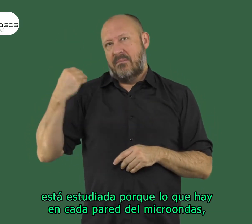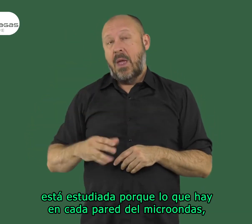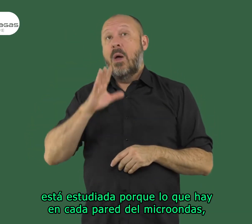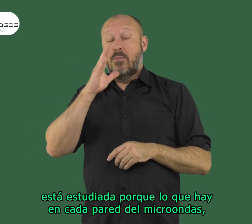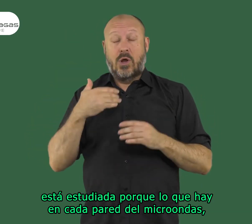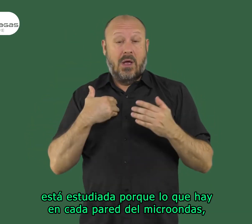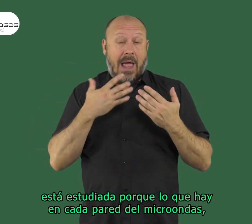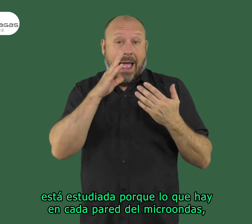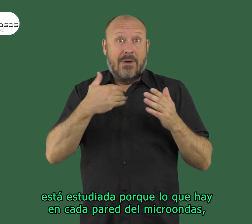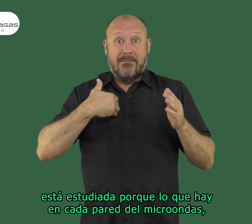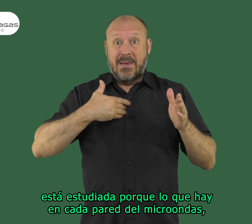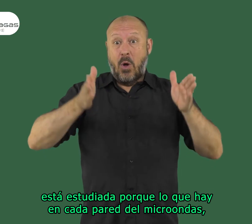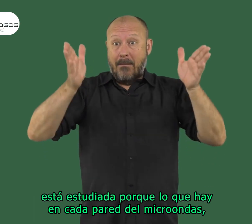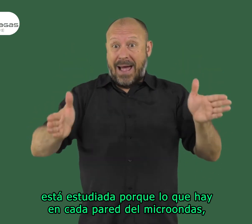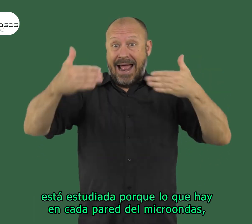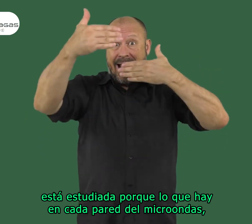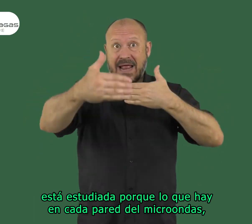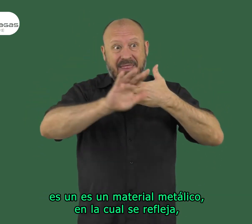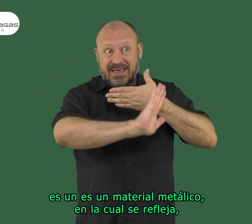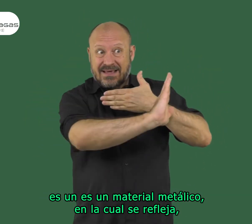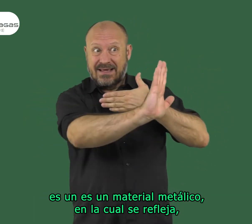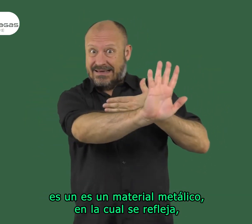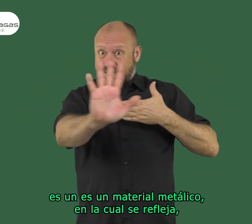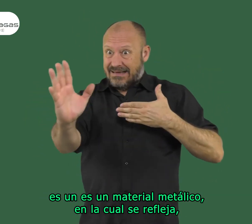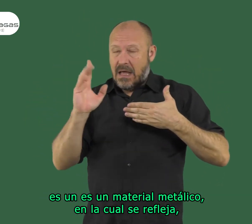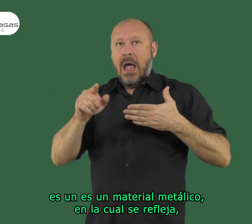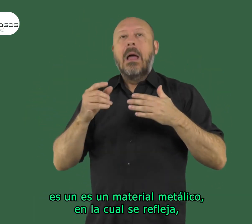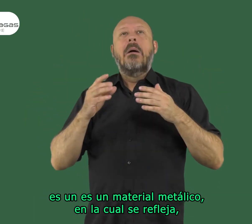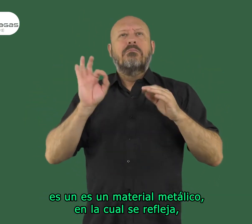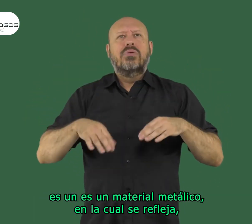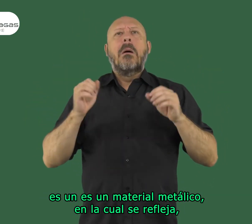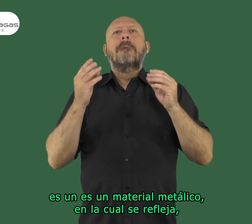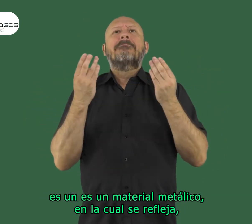porque lo que hay en cada pared del microondas es un